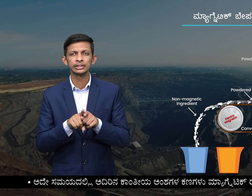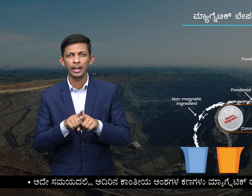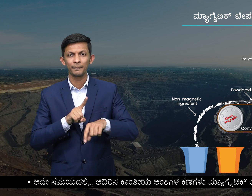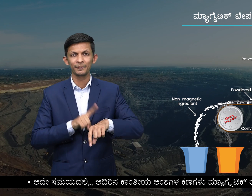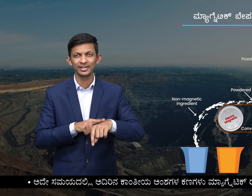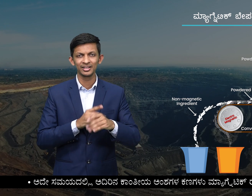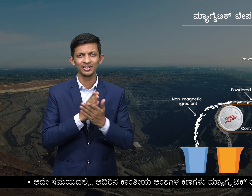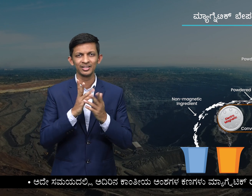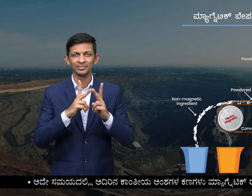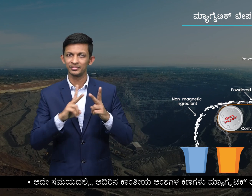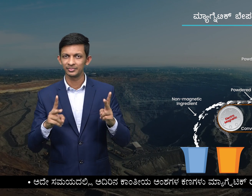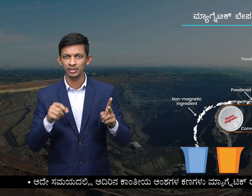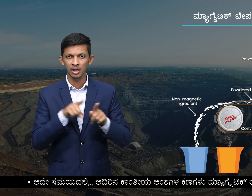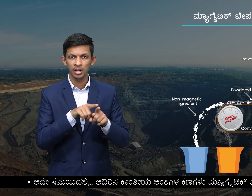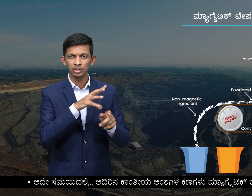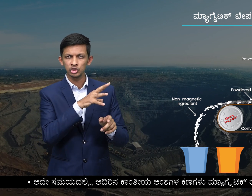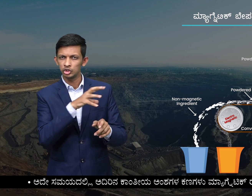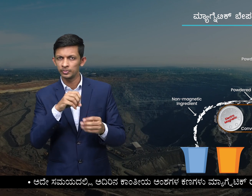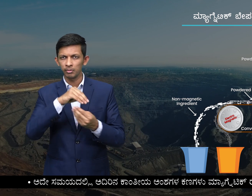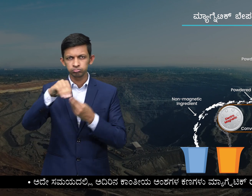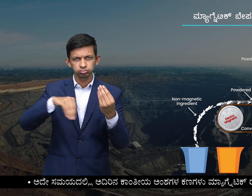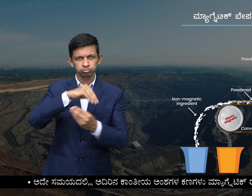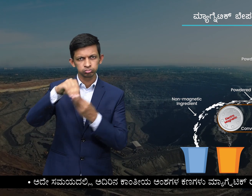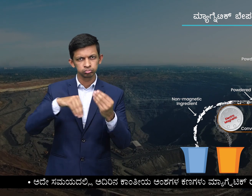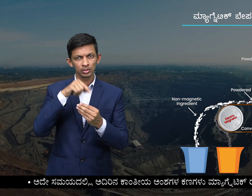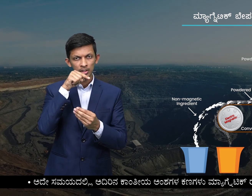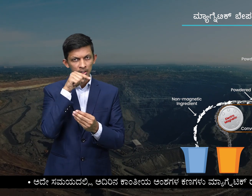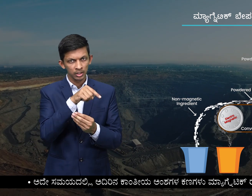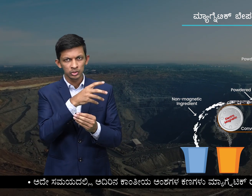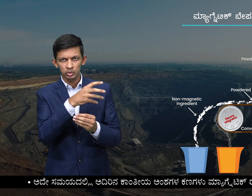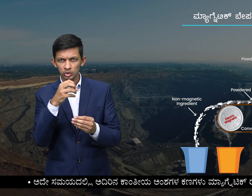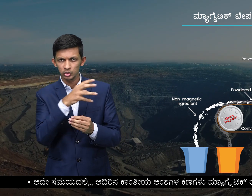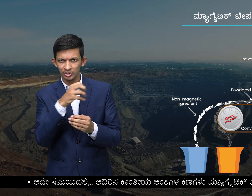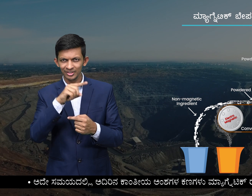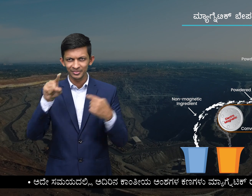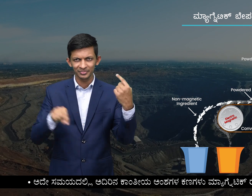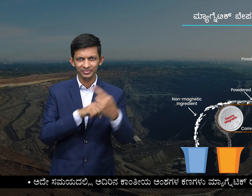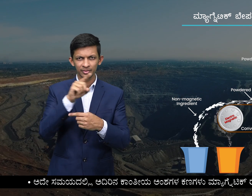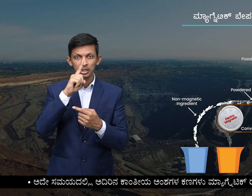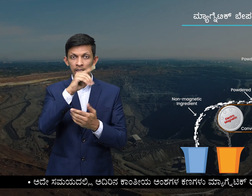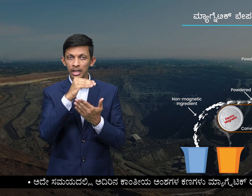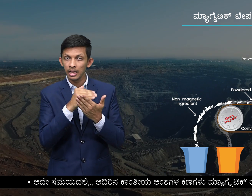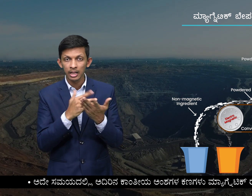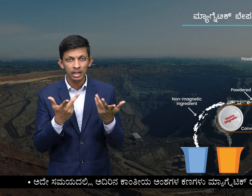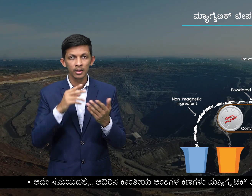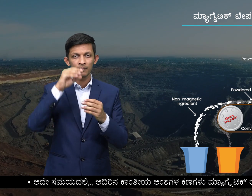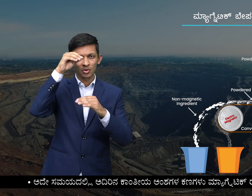ಅದೇ ಸಮಯದಲ್ಲಿ ಅದಿರಿನ ಕಾಂತೀಯ ಅಂಶಗಳ ಕಣಗಳು ಮ್ಯಾಗ್ನೆಟಿಕ್ ರೋಲರ್ಗೆ ಅಂಟಿಕೊಳ್ಳುತ್ತೆ